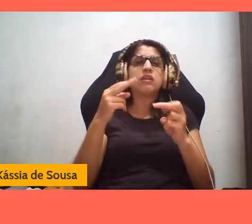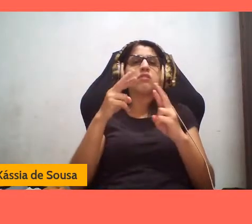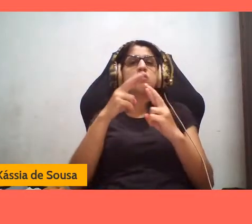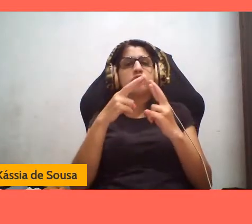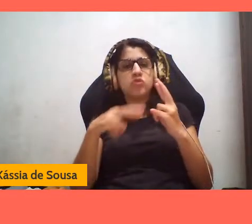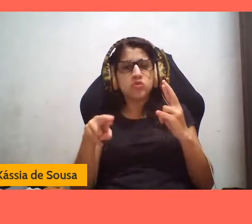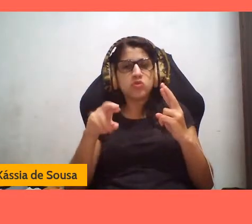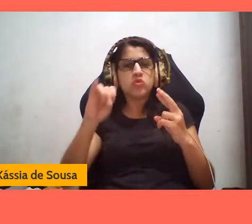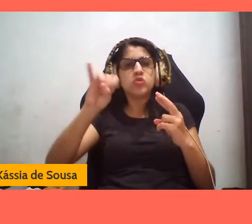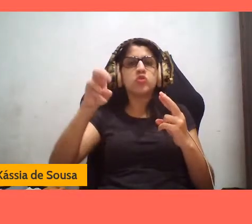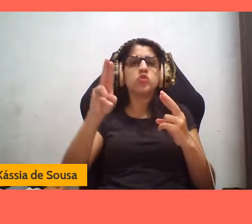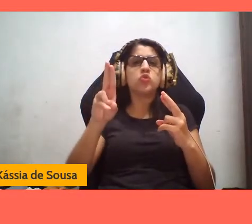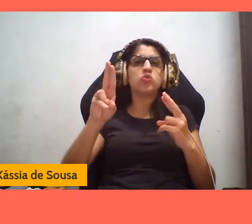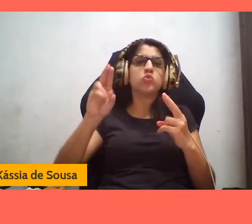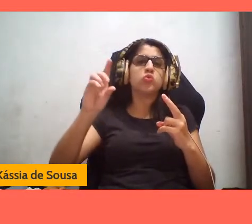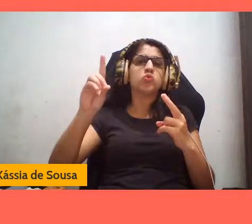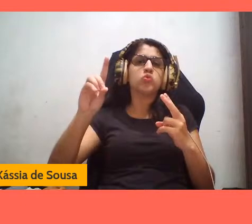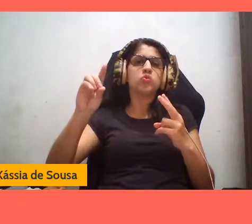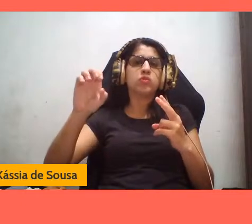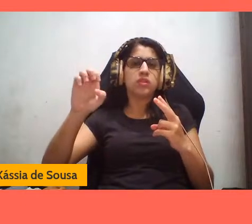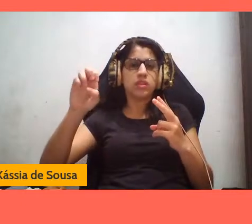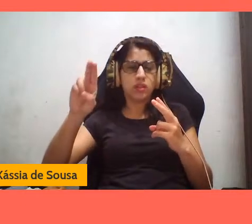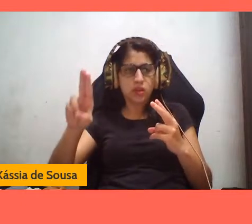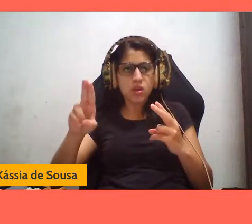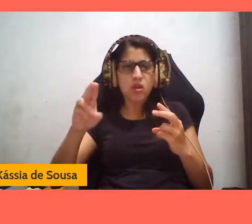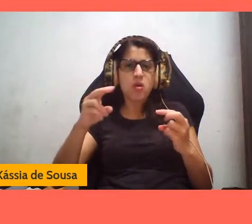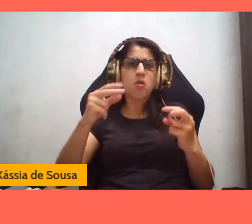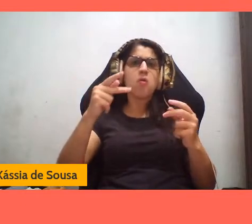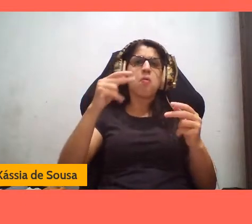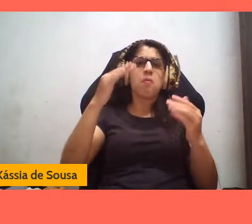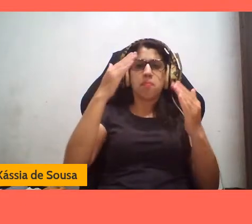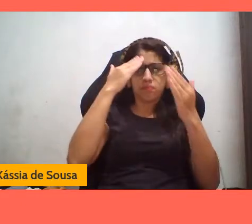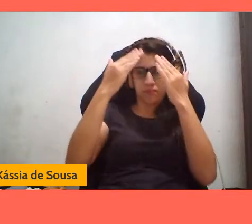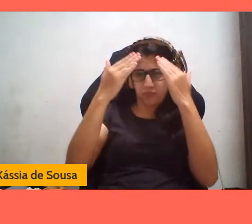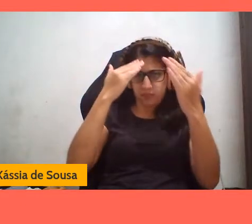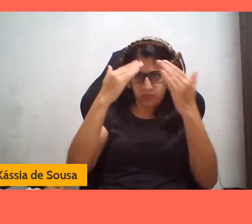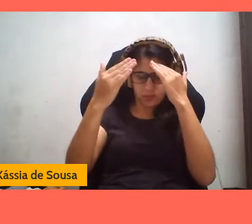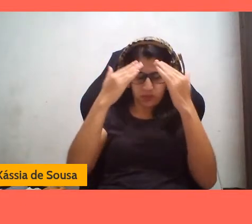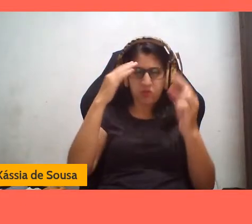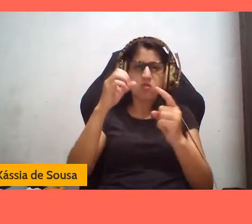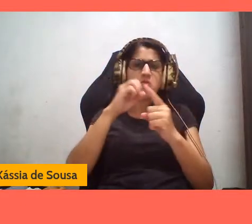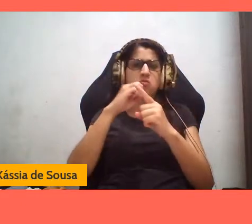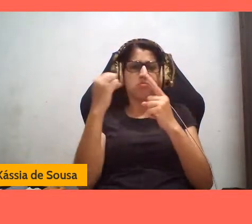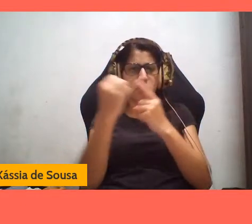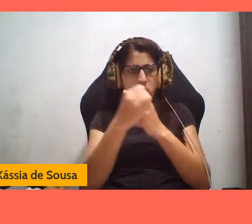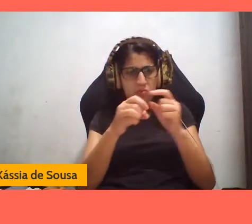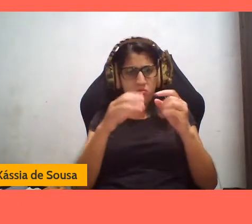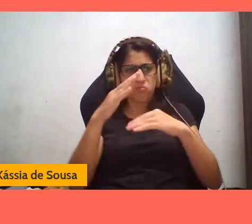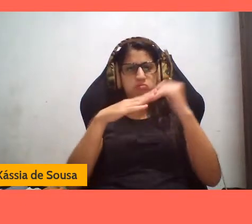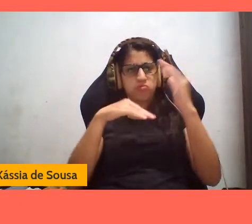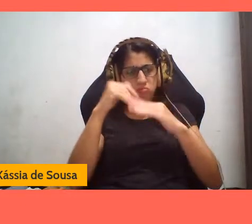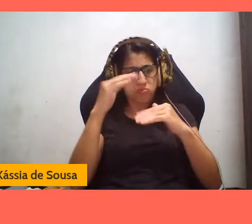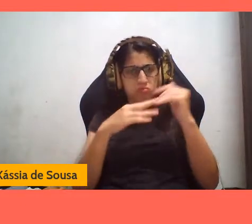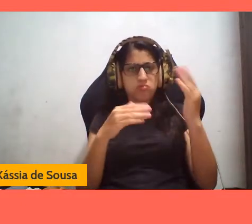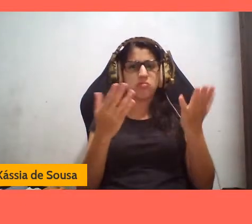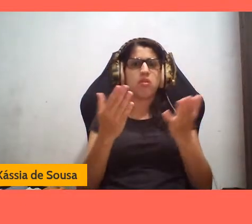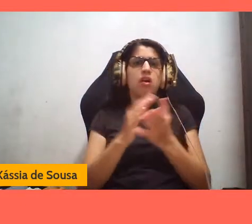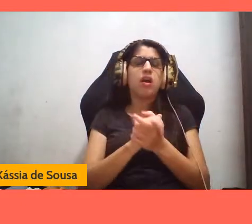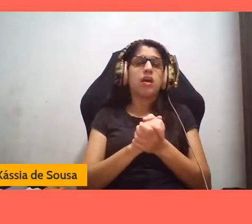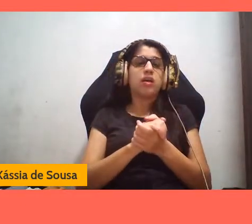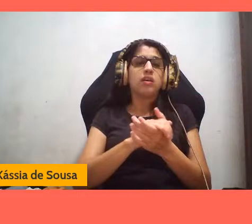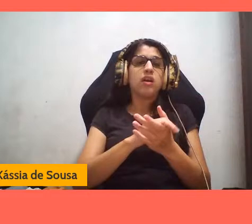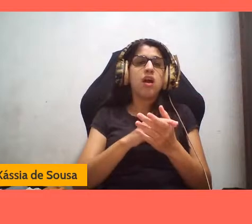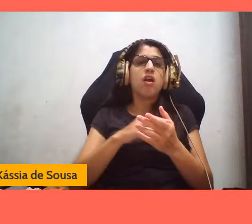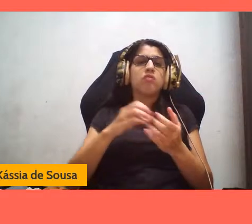psicanalista, psicólogo, sociólogo, que escapou do regime nazista do Hitler, viajando